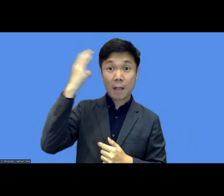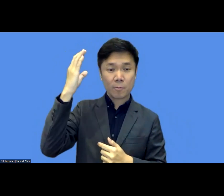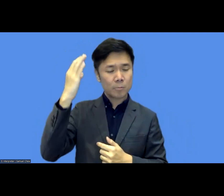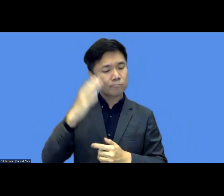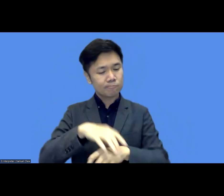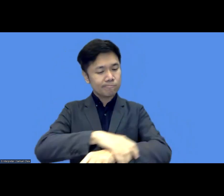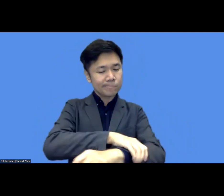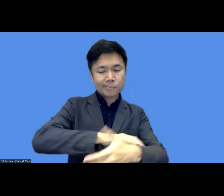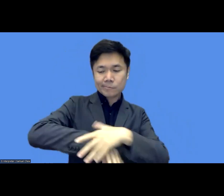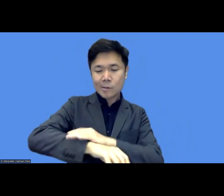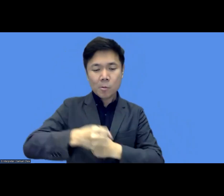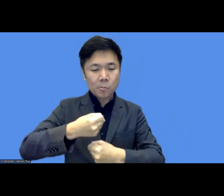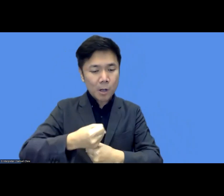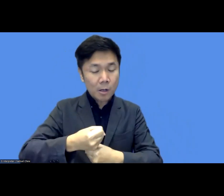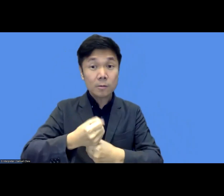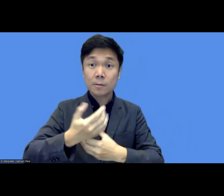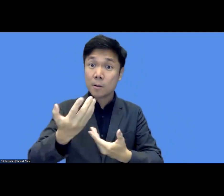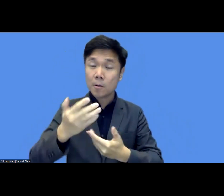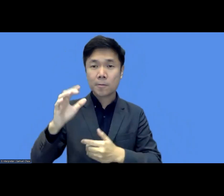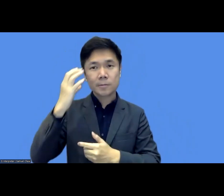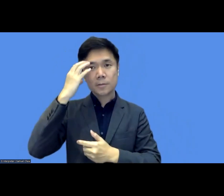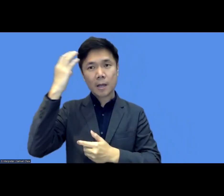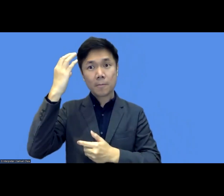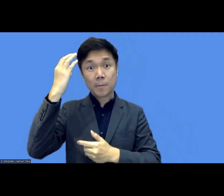Esos cambios pueden acontecer en un nivel